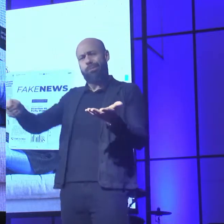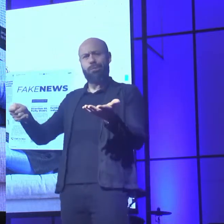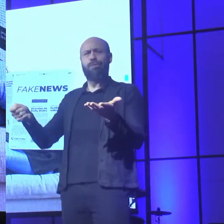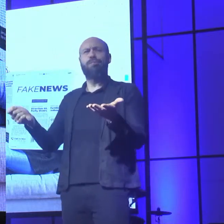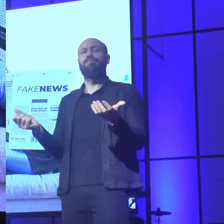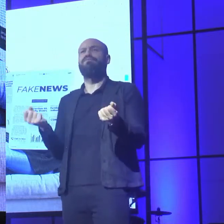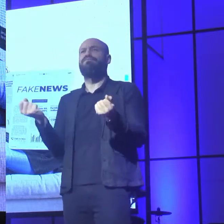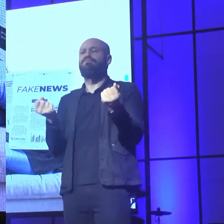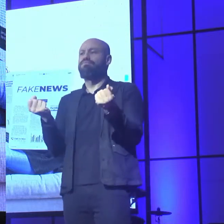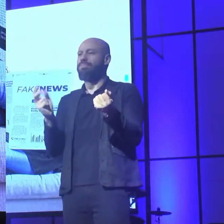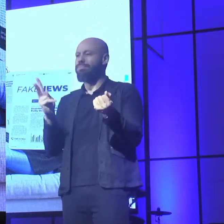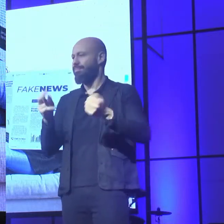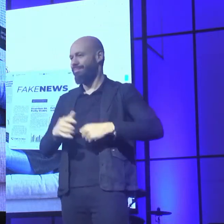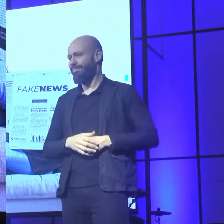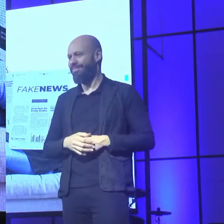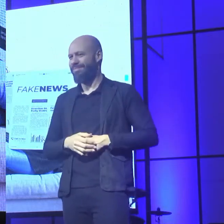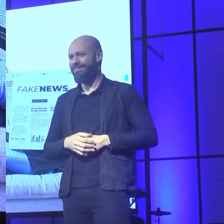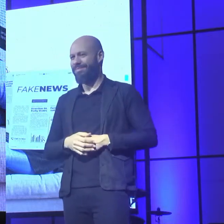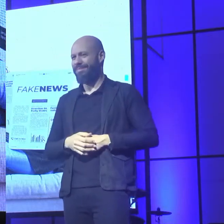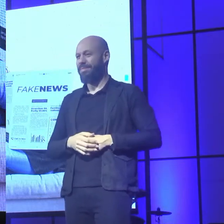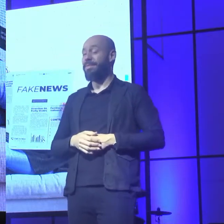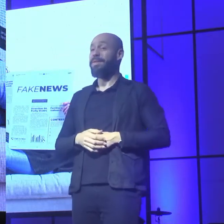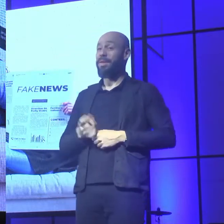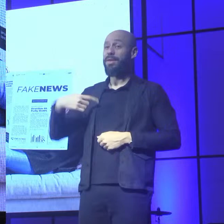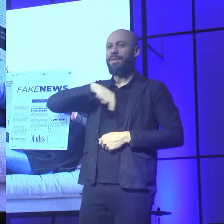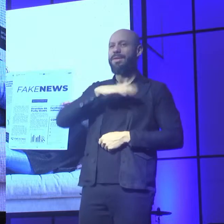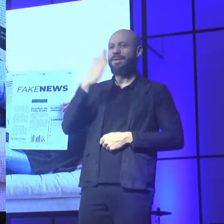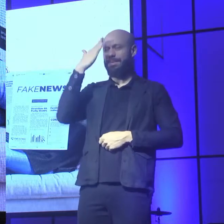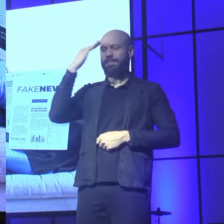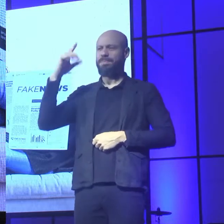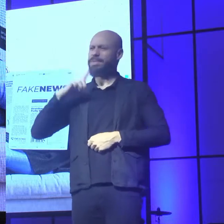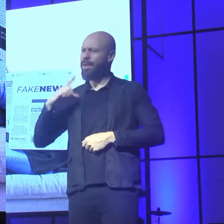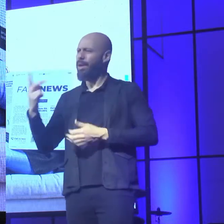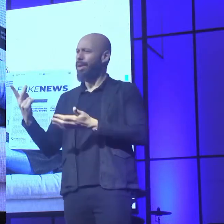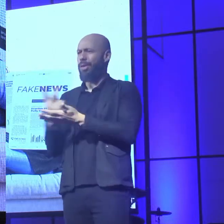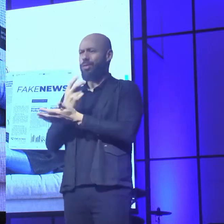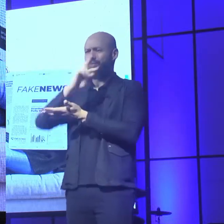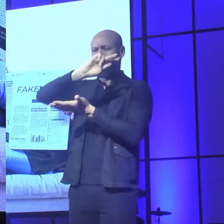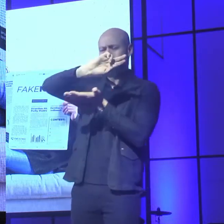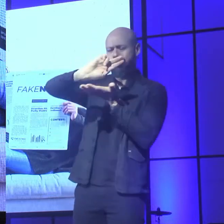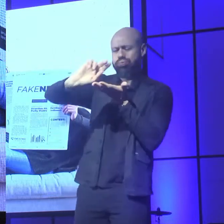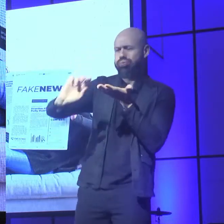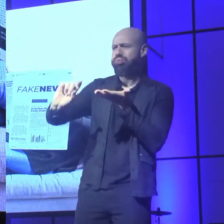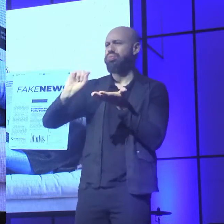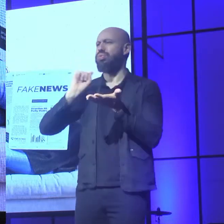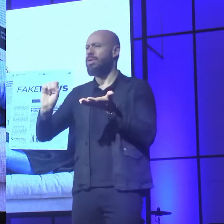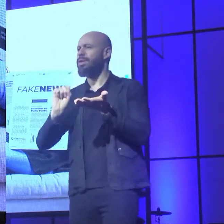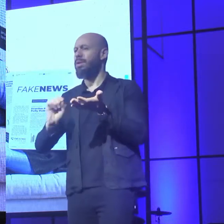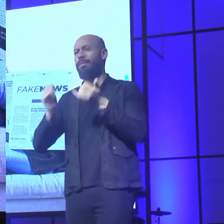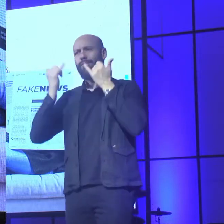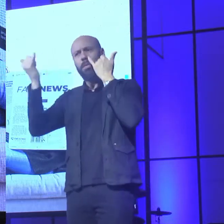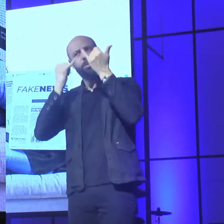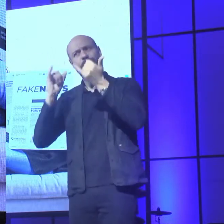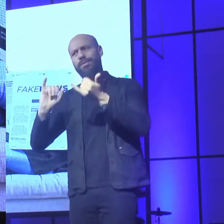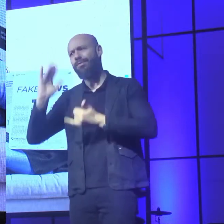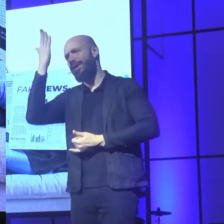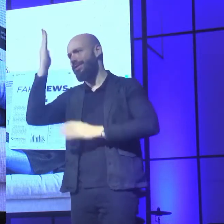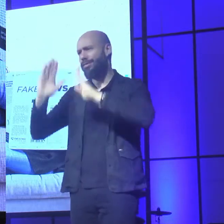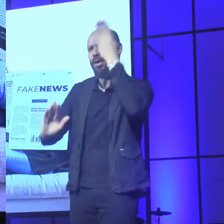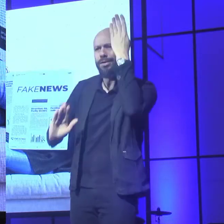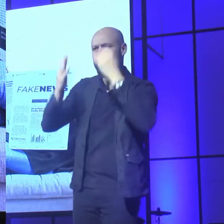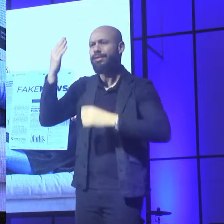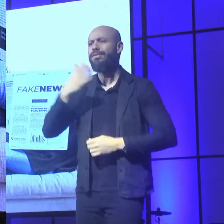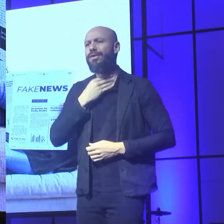nós conhecemos algumas, várias. Mas não são apenas fake news em relação a políticos, a